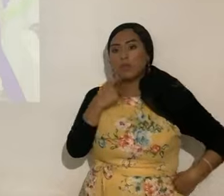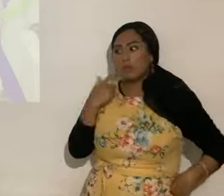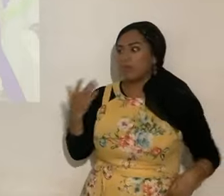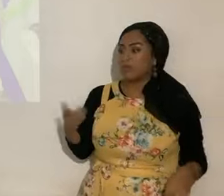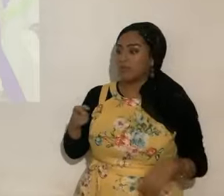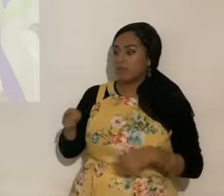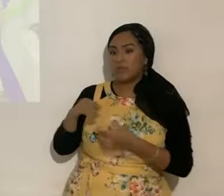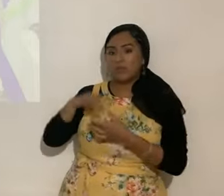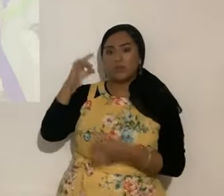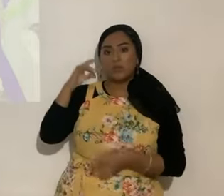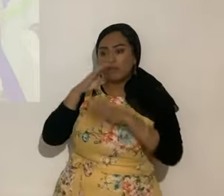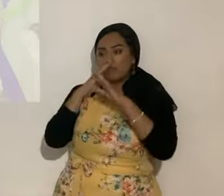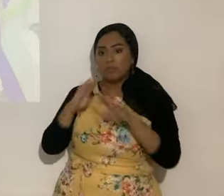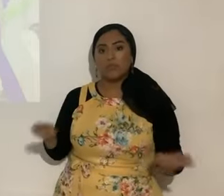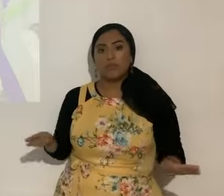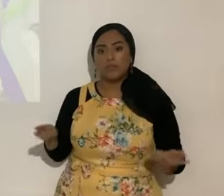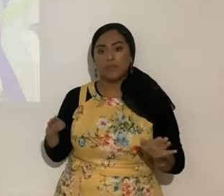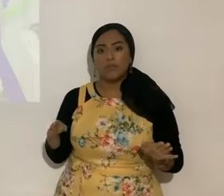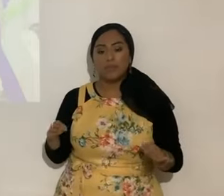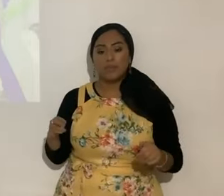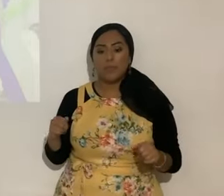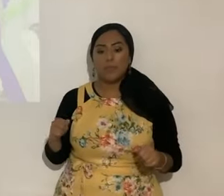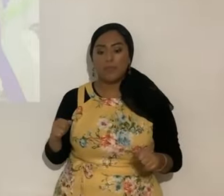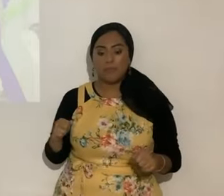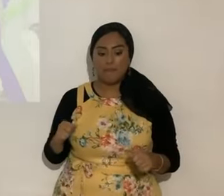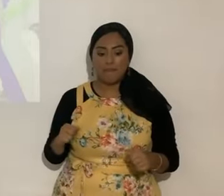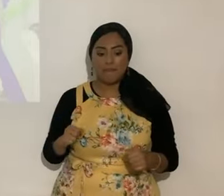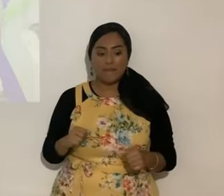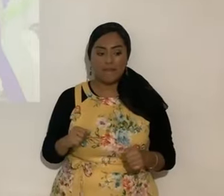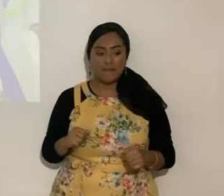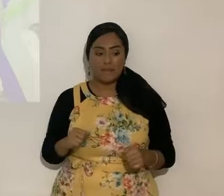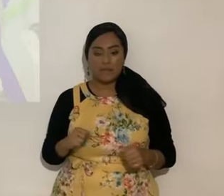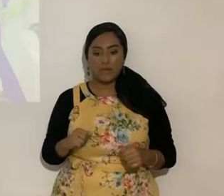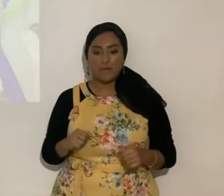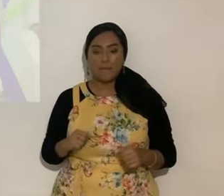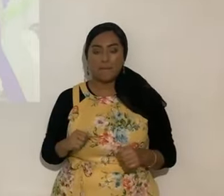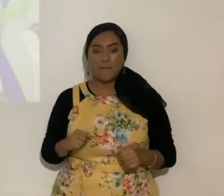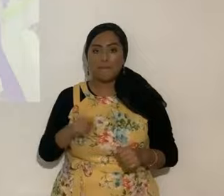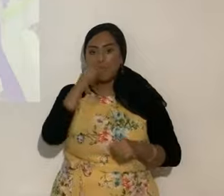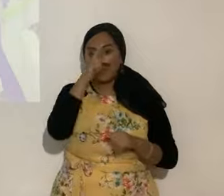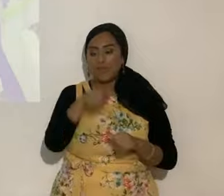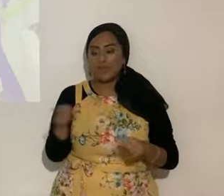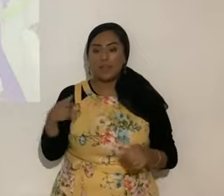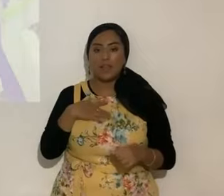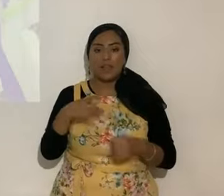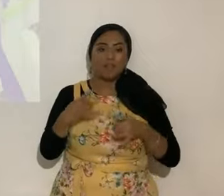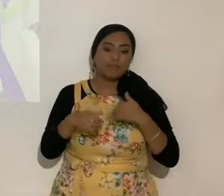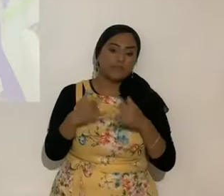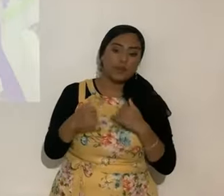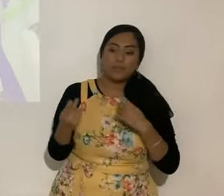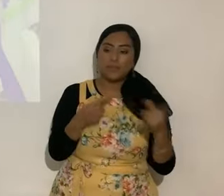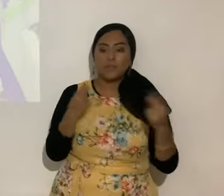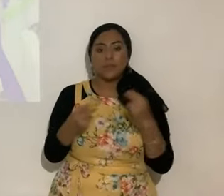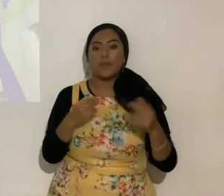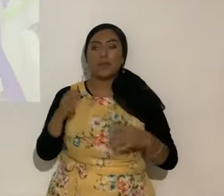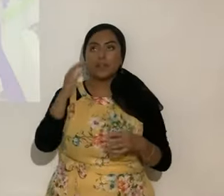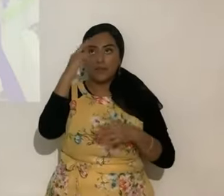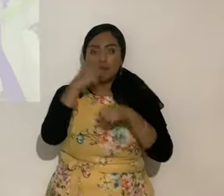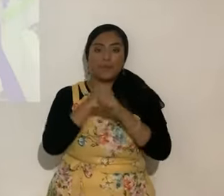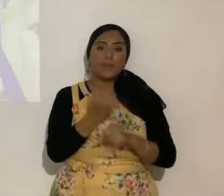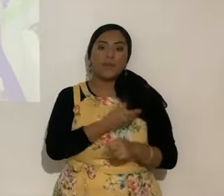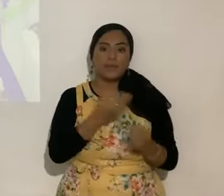un alma inocente. Aunque sean traviesos, los niños son traviesos, eso es otra cosa. O son inquietos. Así nos